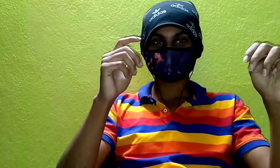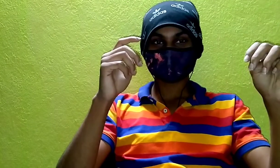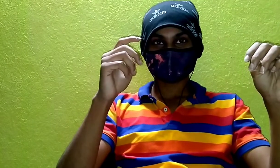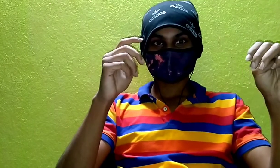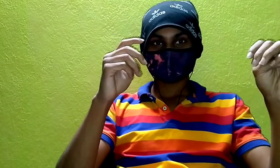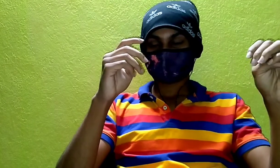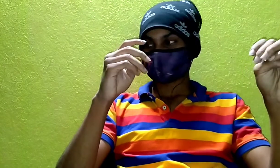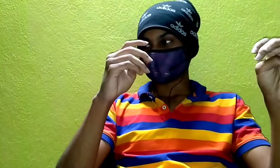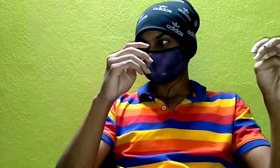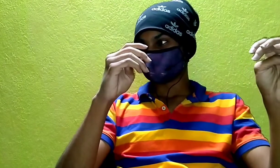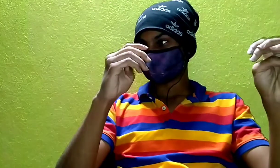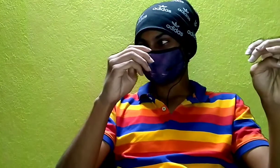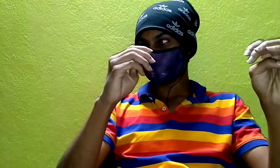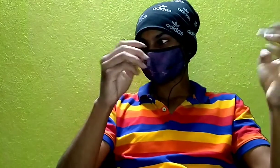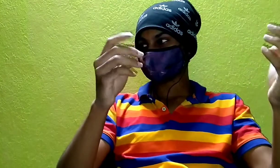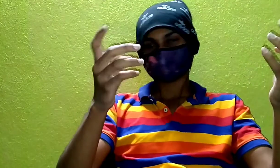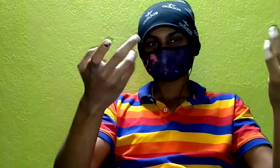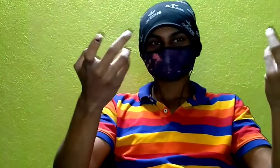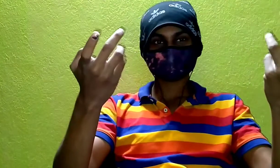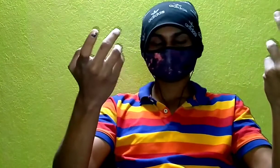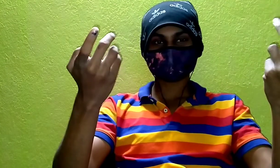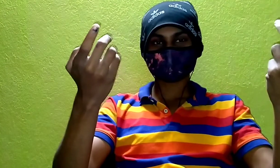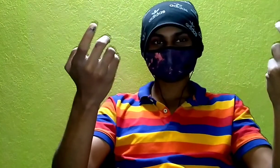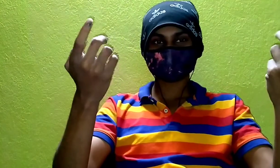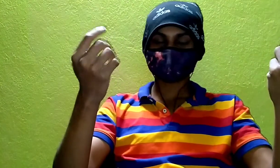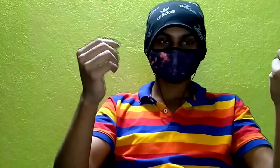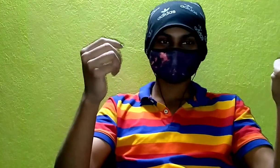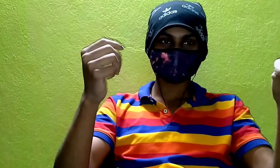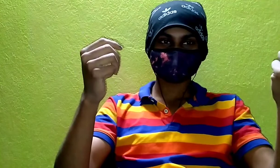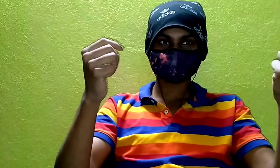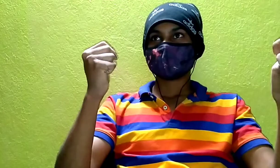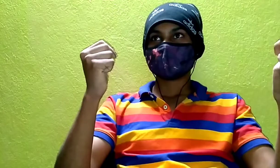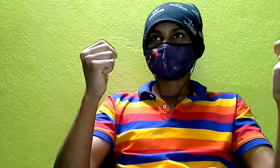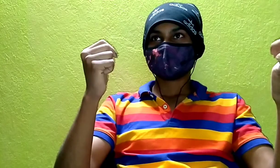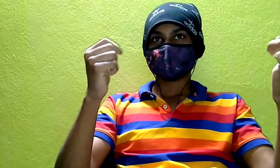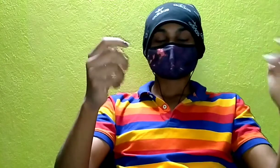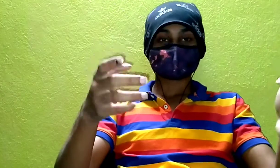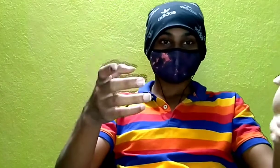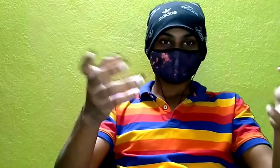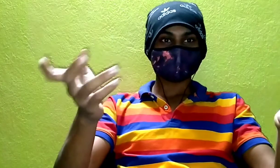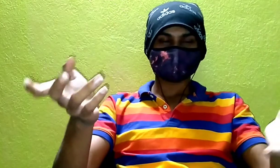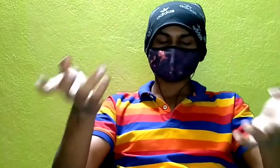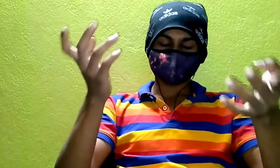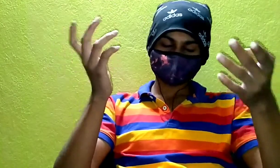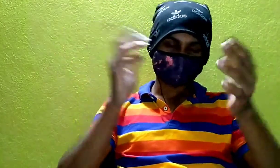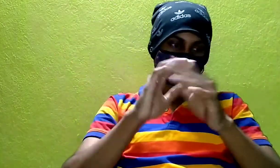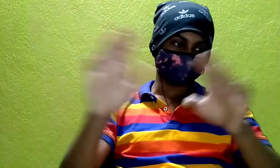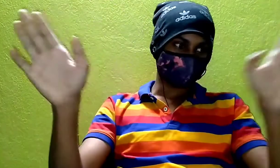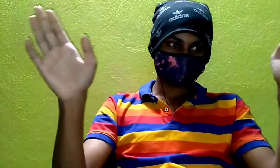साथ तो कुछ ना कहना मुझे इस बारे में जिसका दो एग्जाम हो रहे थे सिगरेट